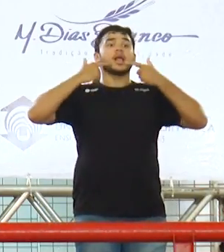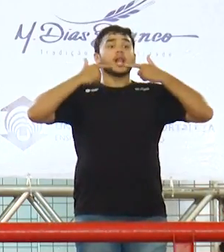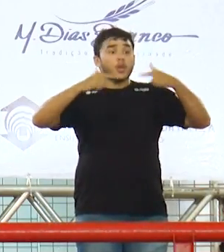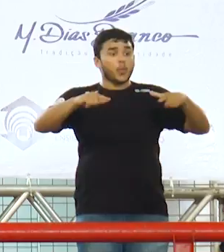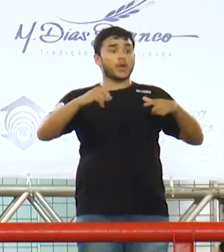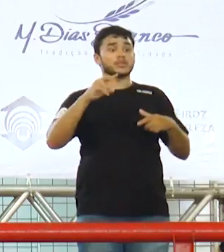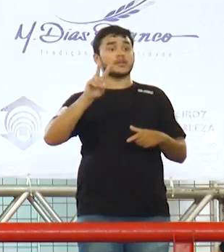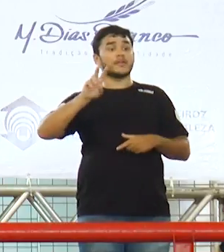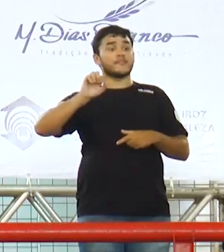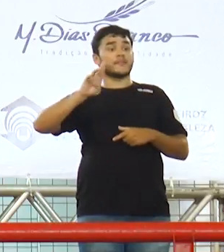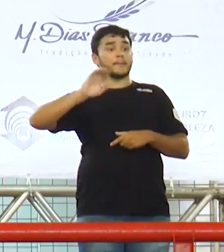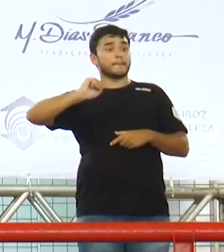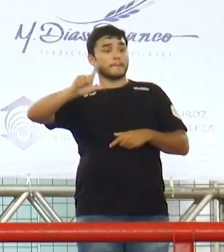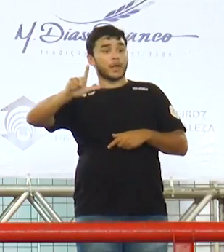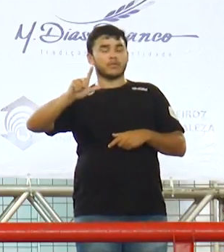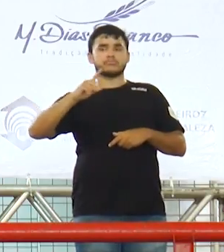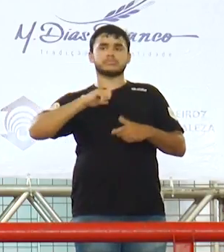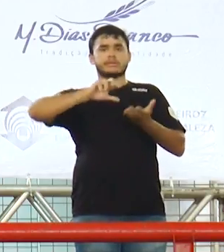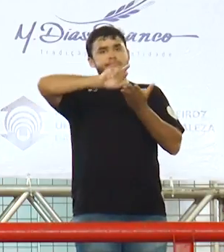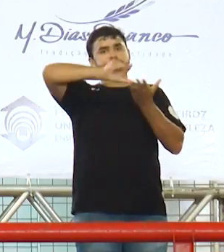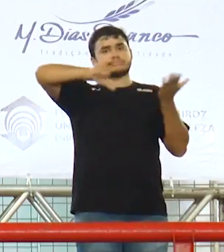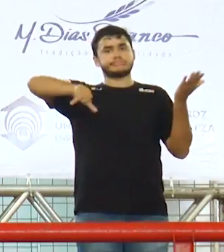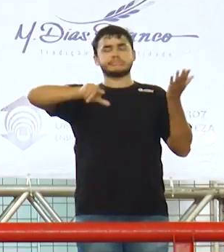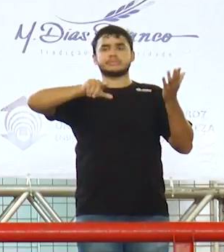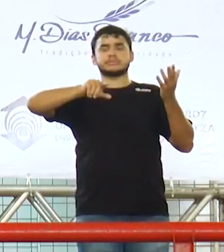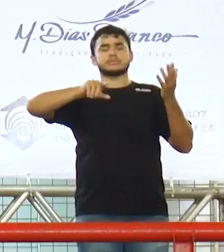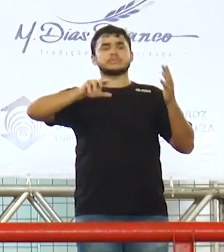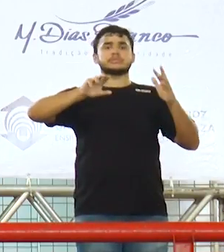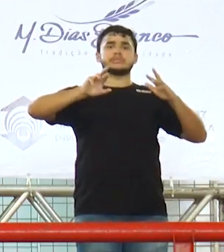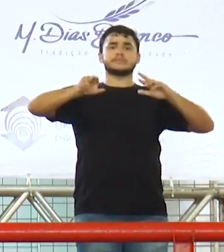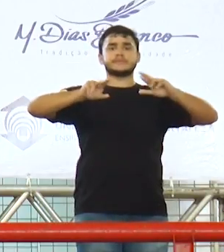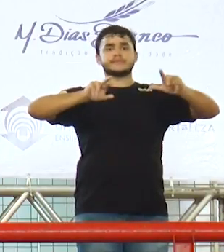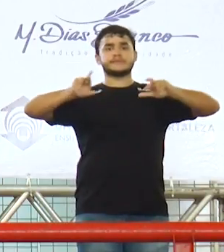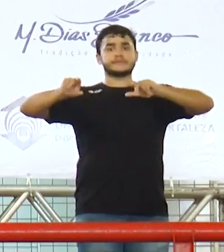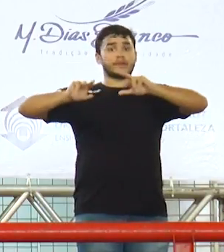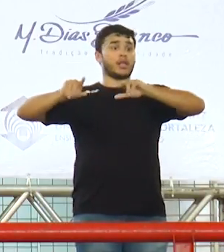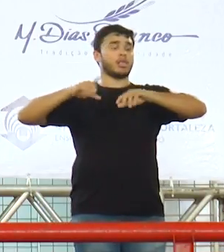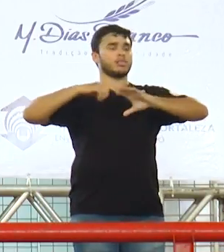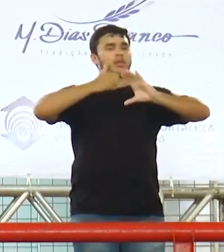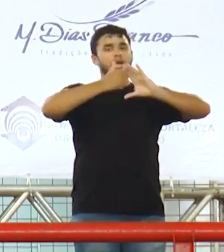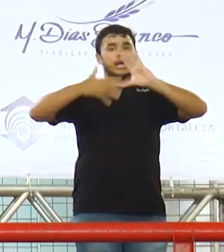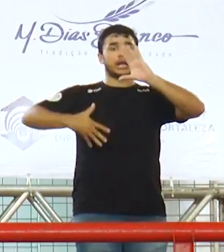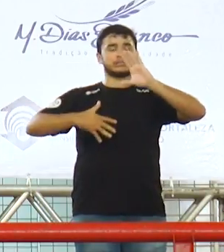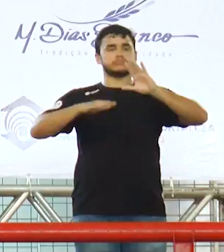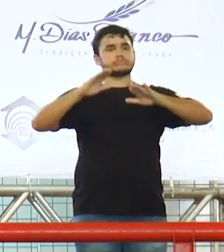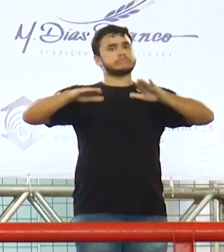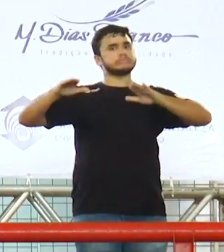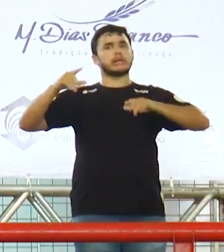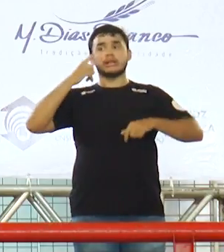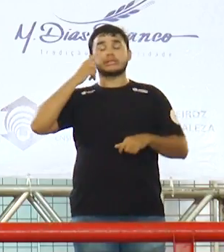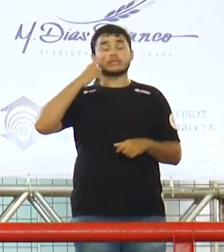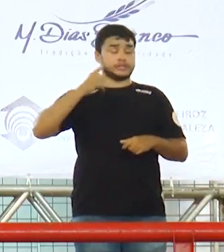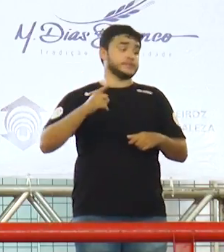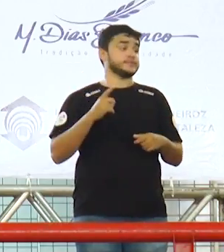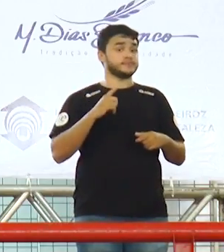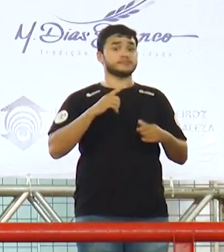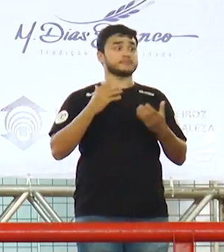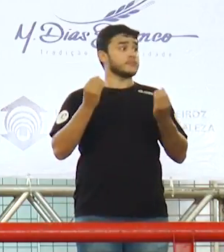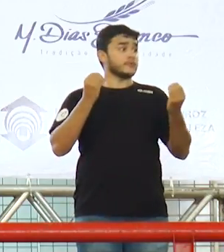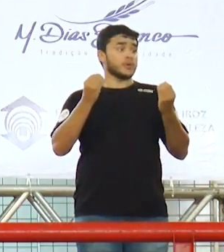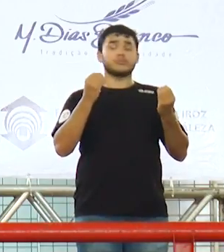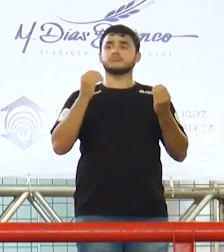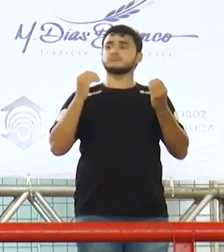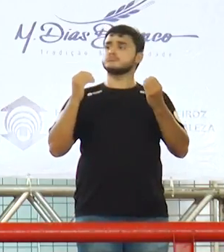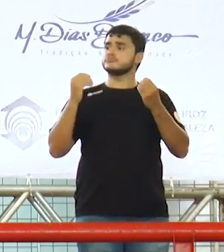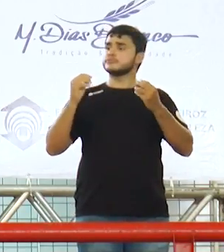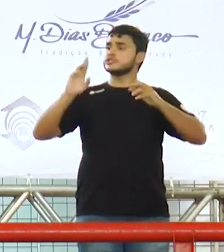está sujeita a variações. É interessante perceber isso. É algo que está ao nosso